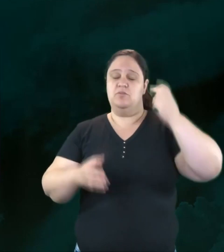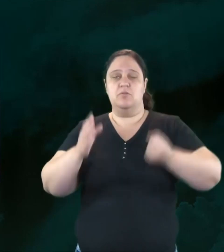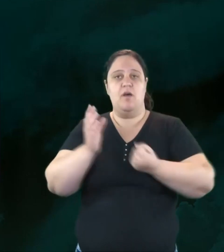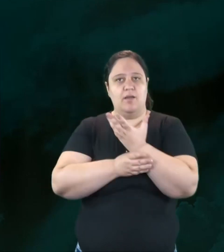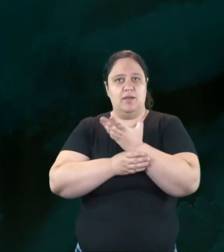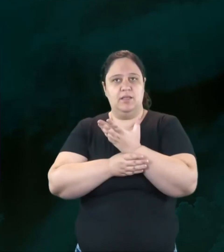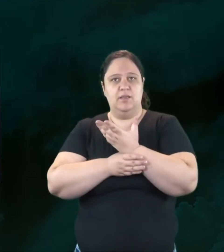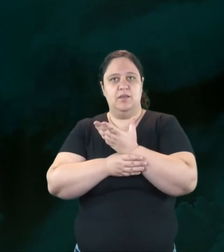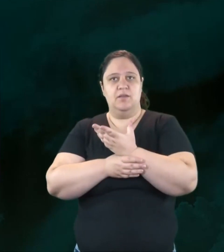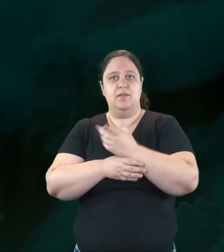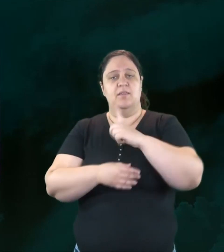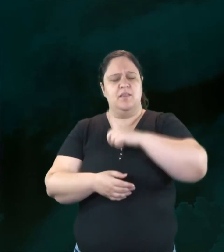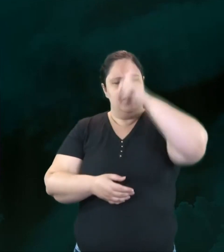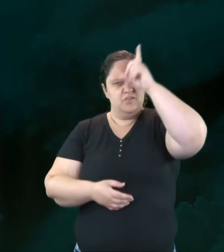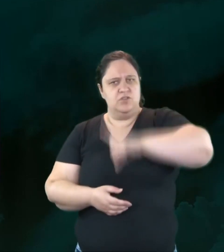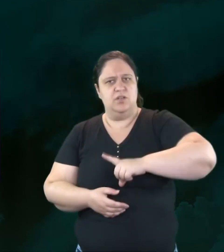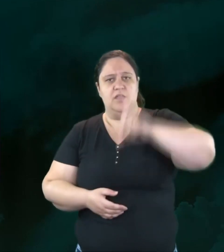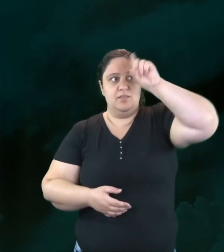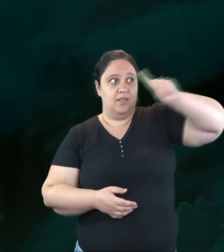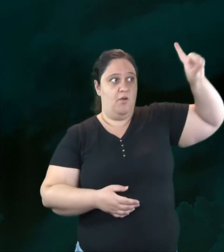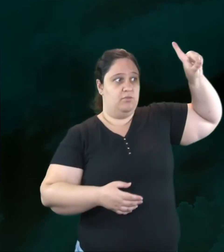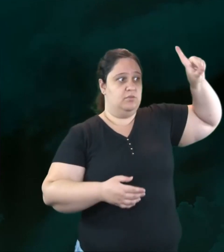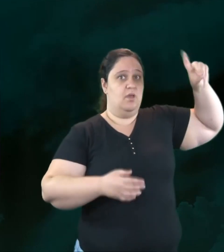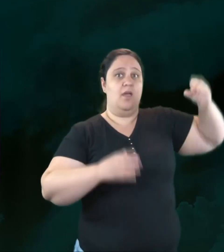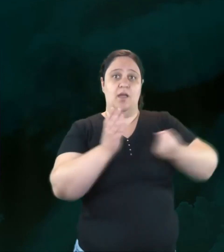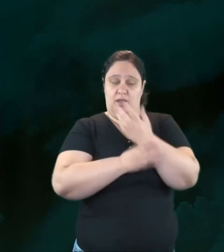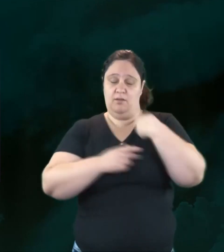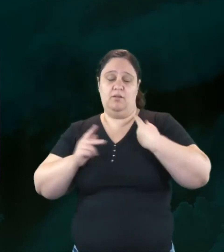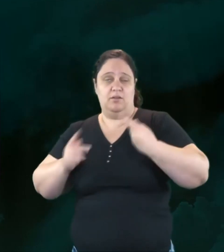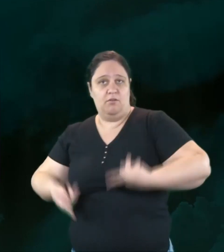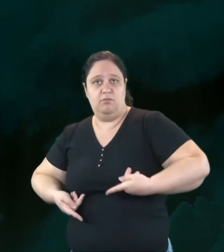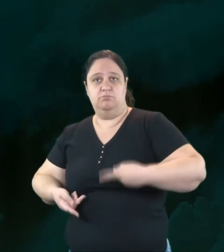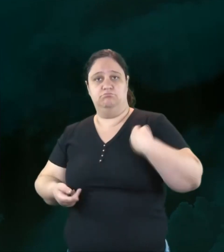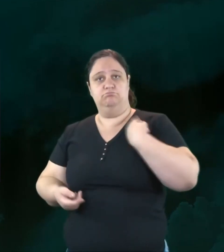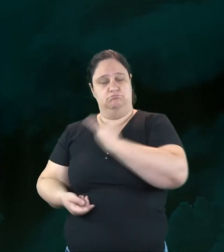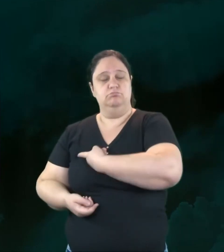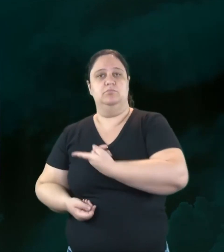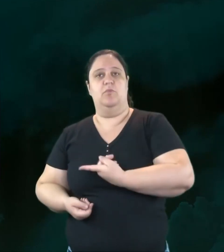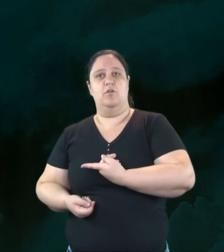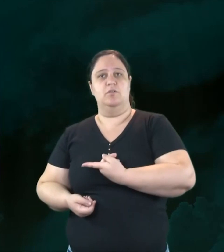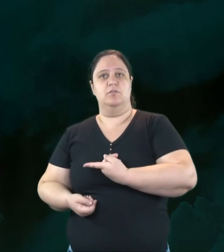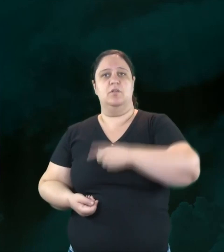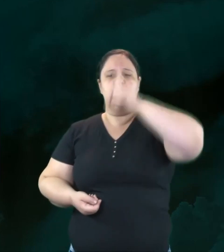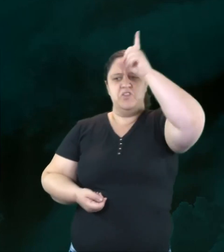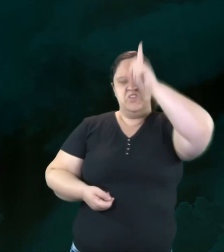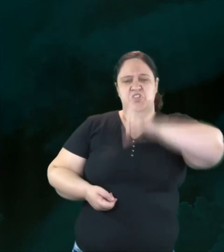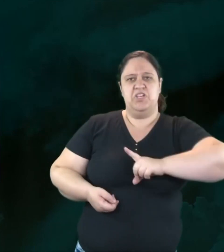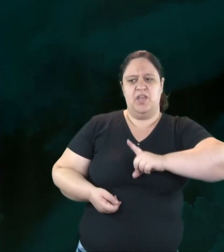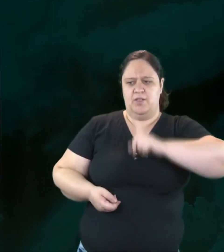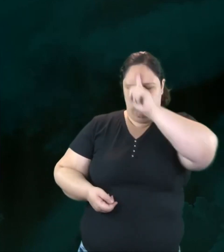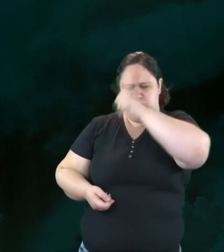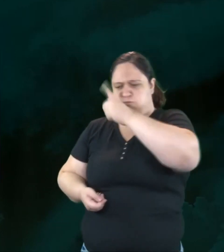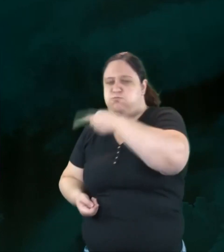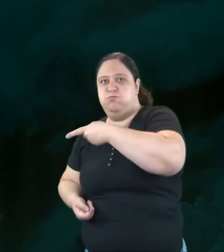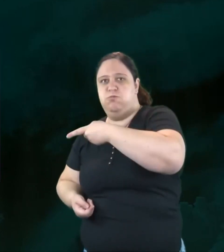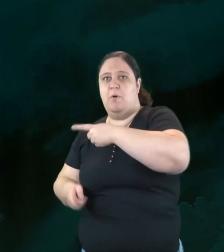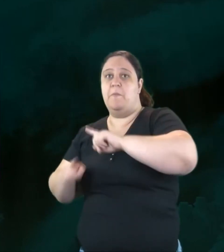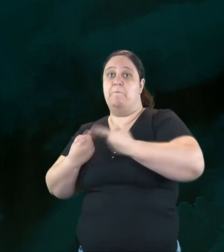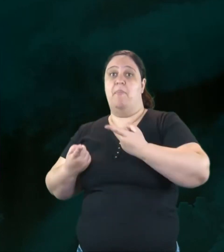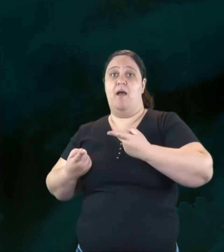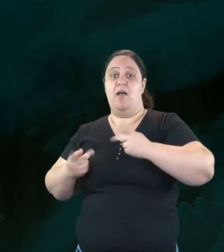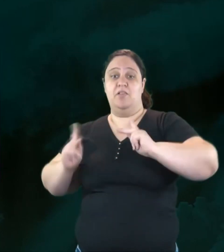massa? O Criador tem ou não tem direito sobre a criatura? Tem ou não tem? Só que o governo humano